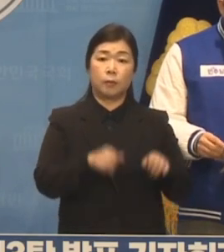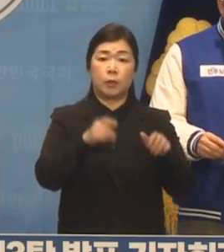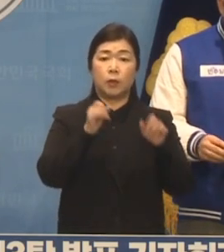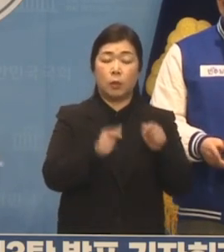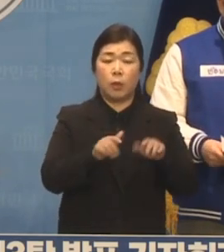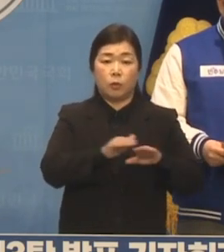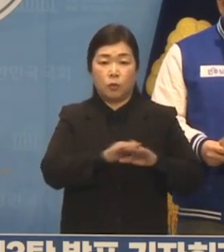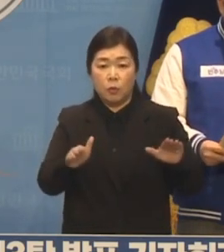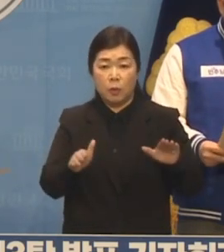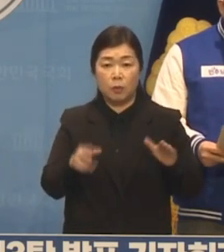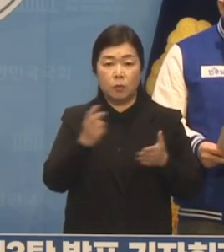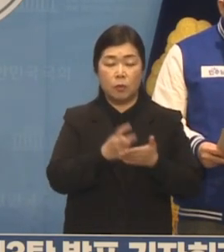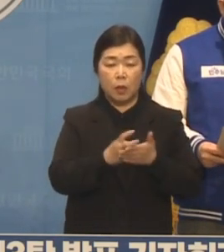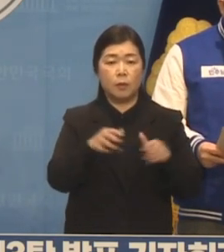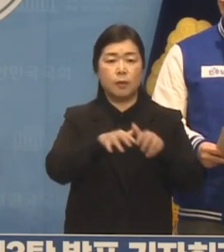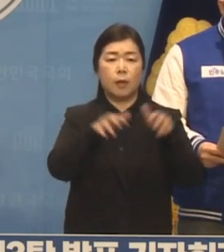완성이라는